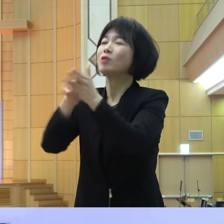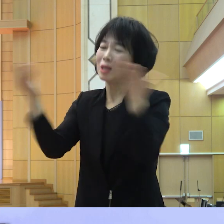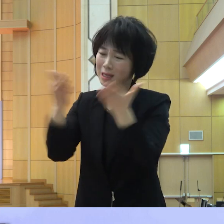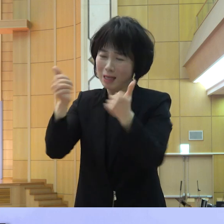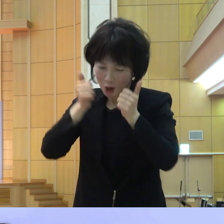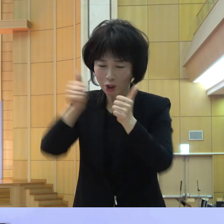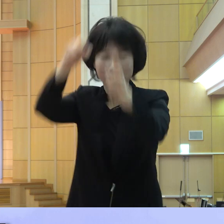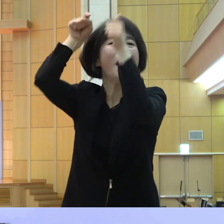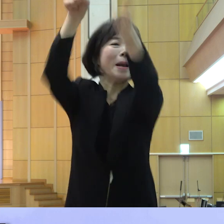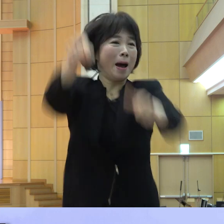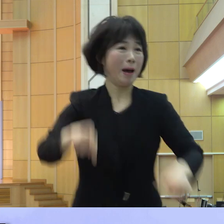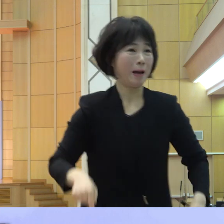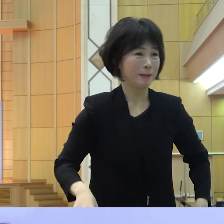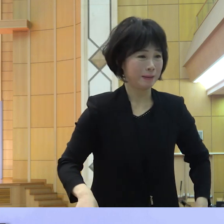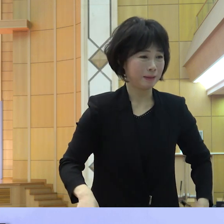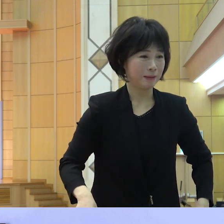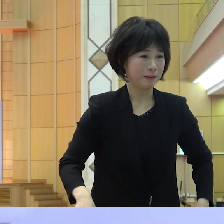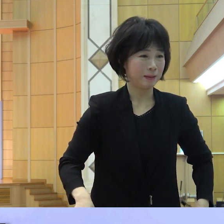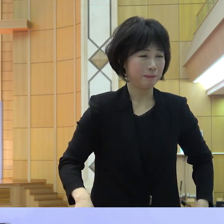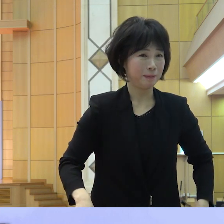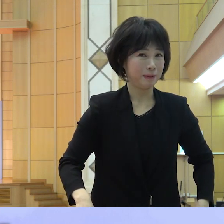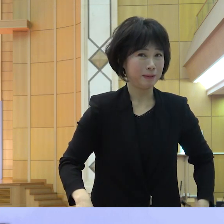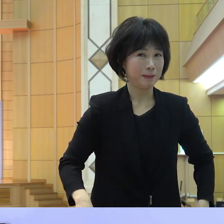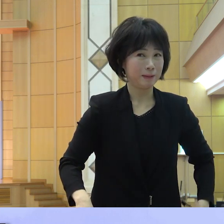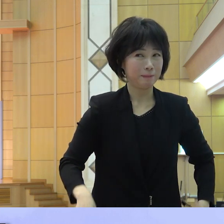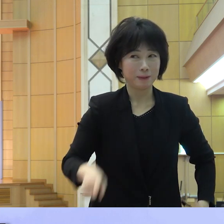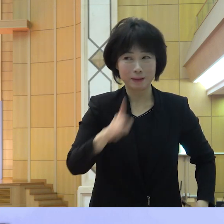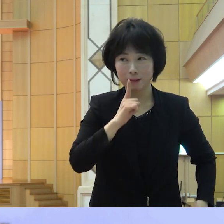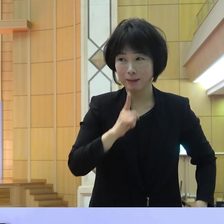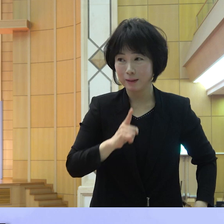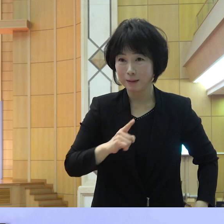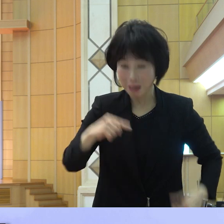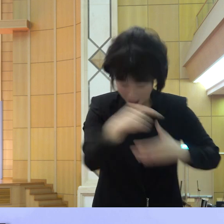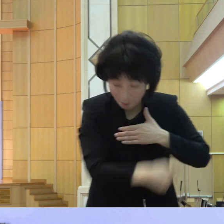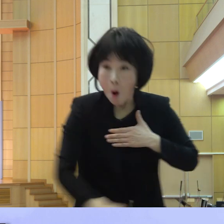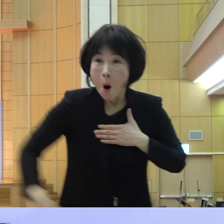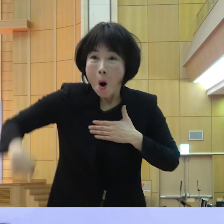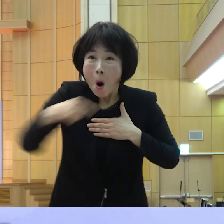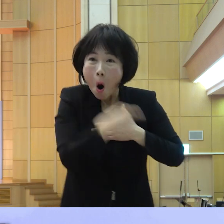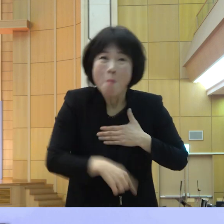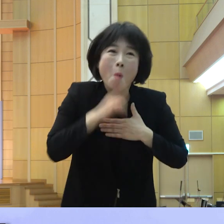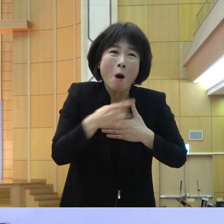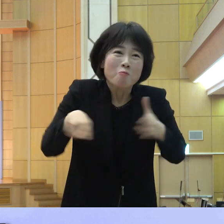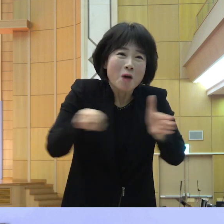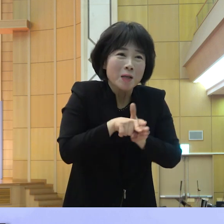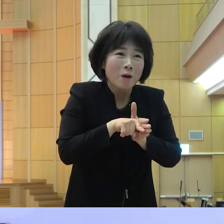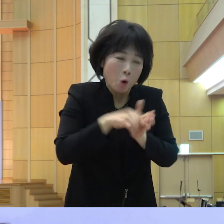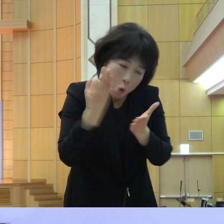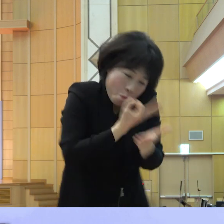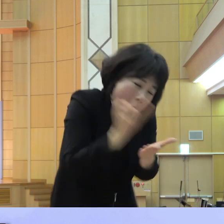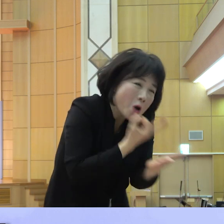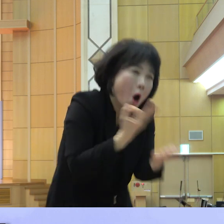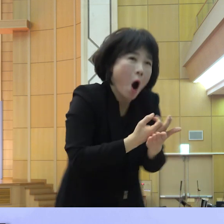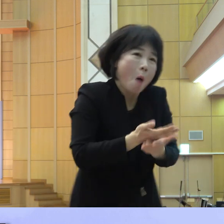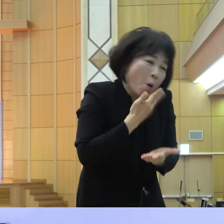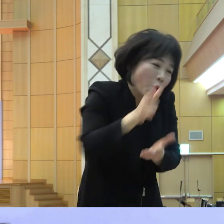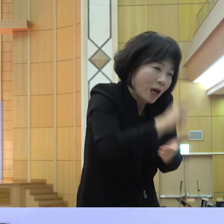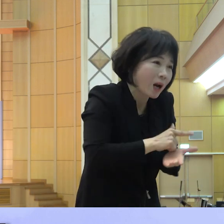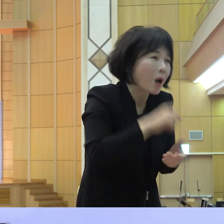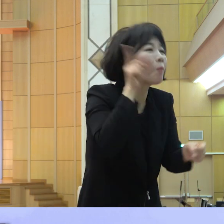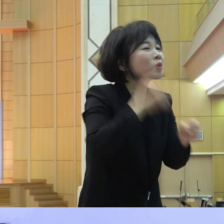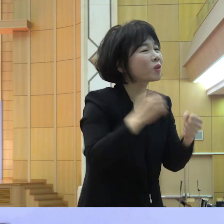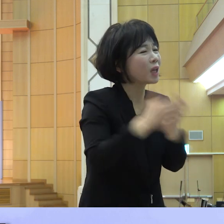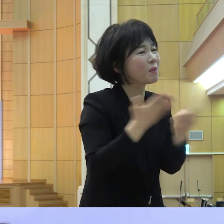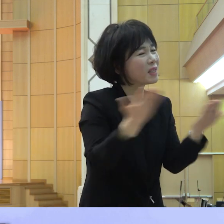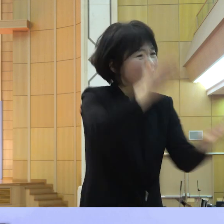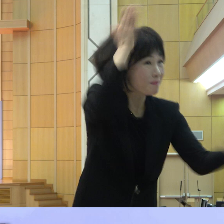썩는 양식 먹고 난 다음에 내가 아무리 먹어도 결과적으로 죽으면 이 육신은 썩어버리는 그런